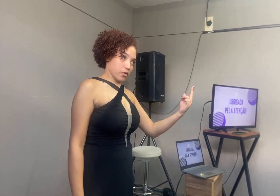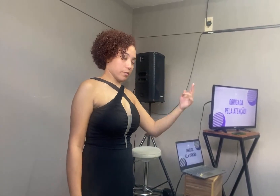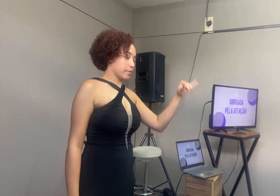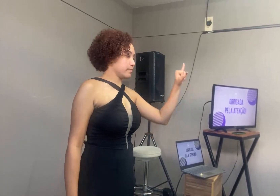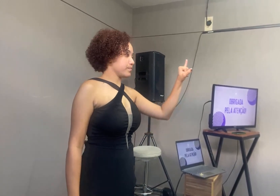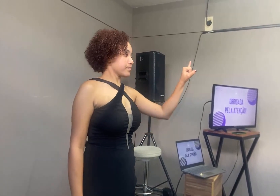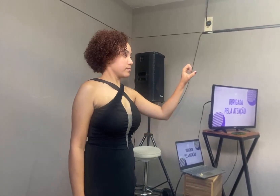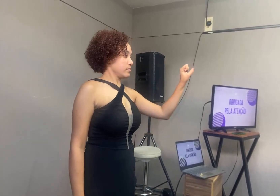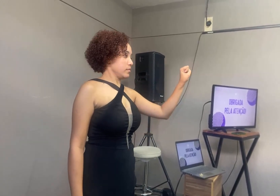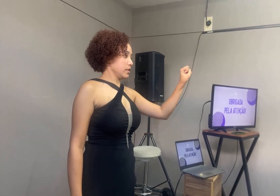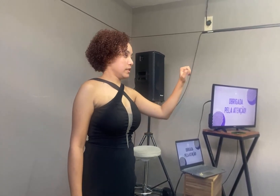nome,